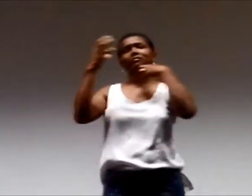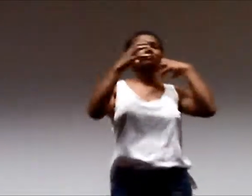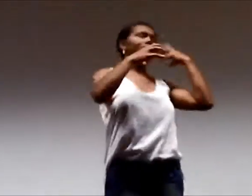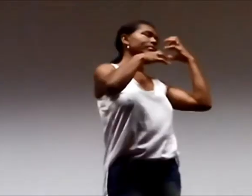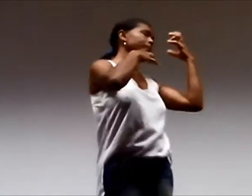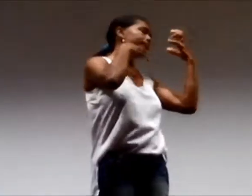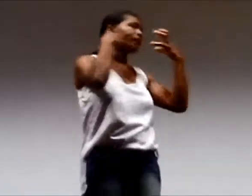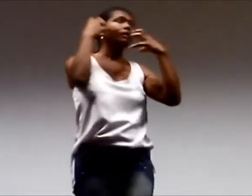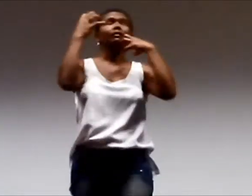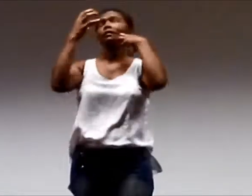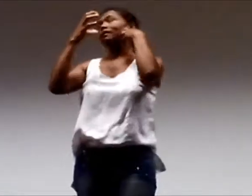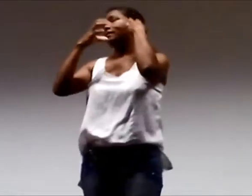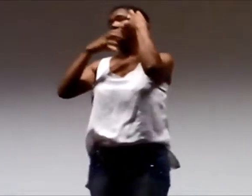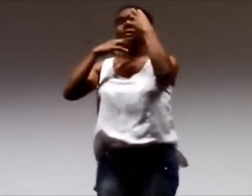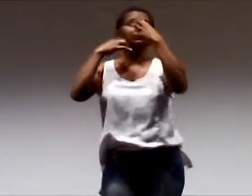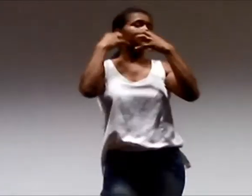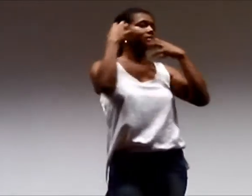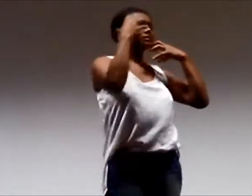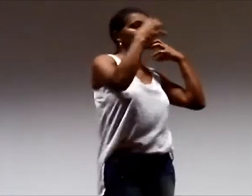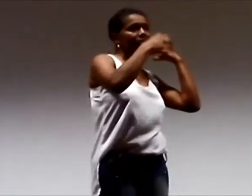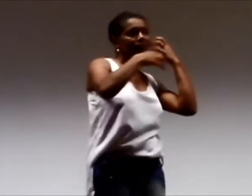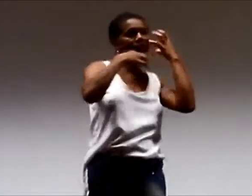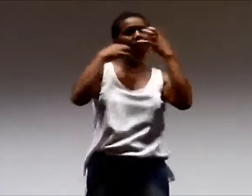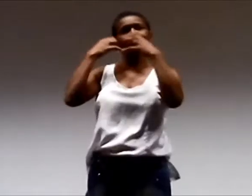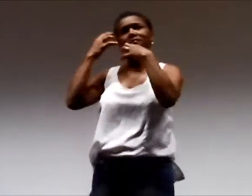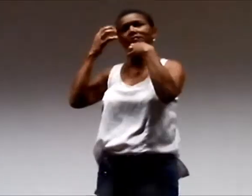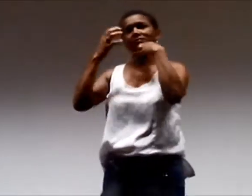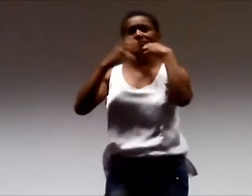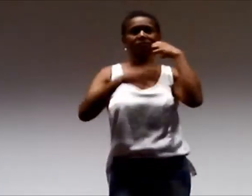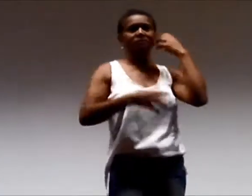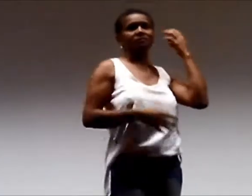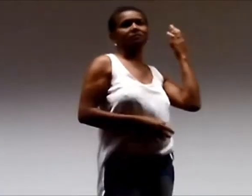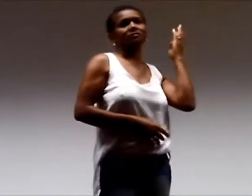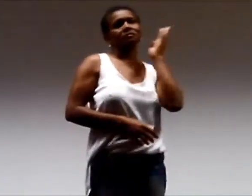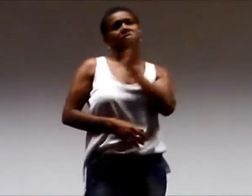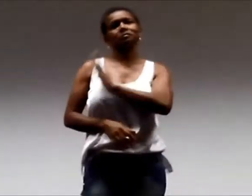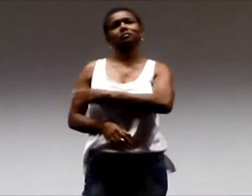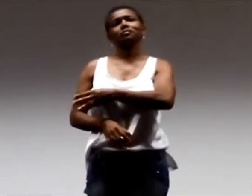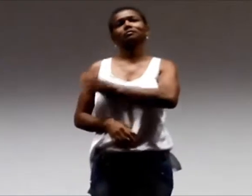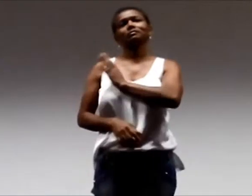cantar assim. O meu coração